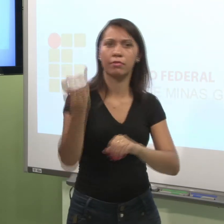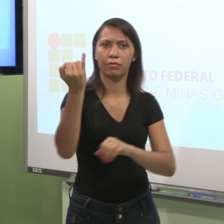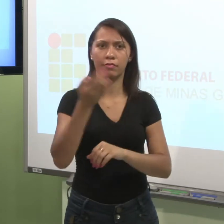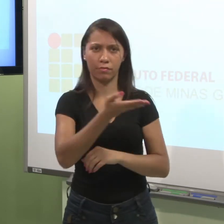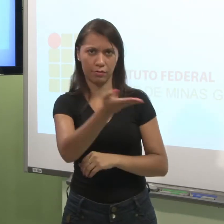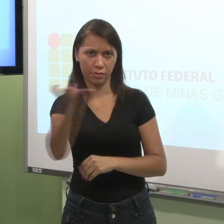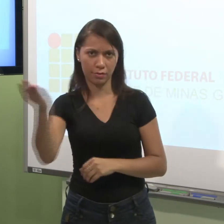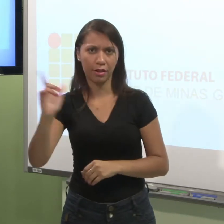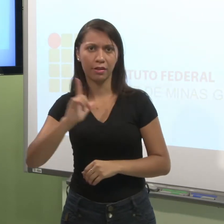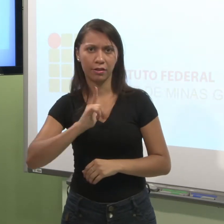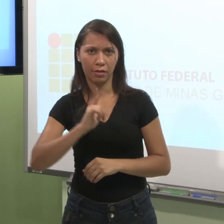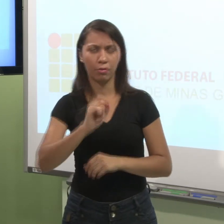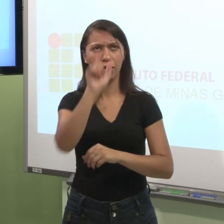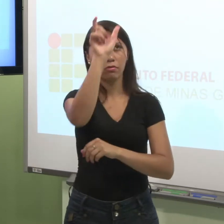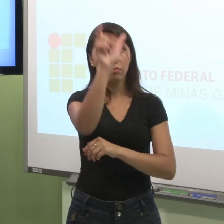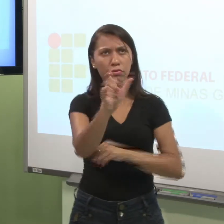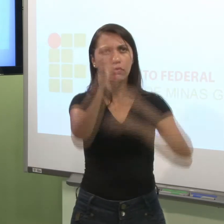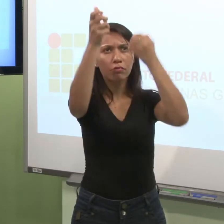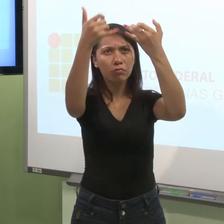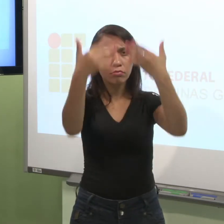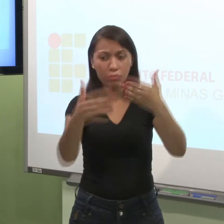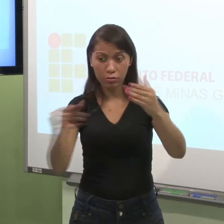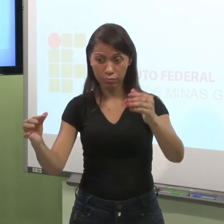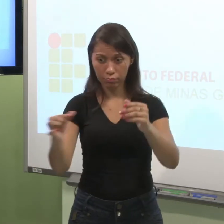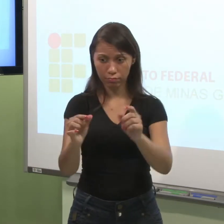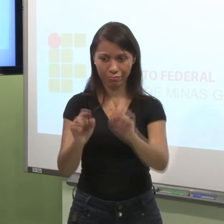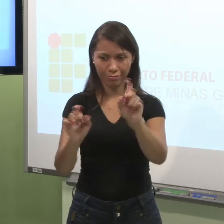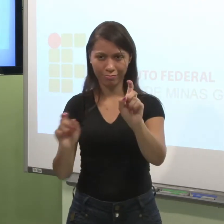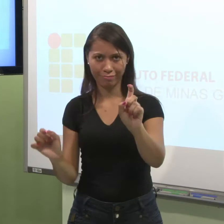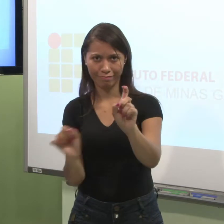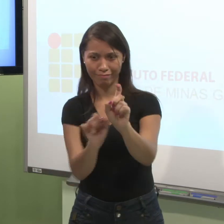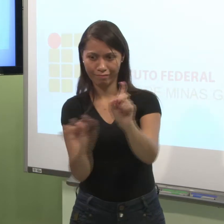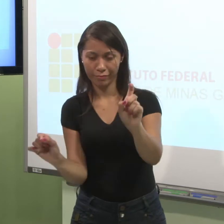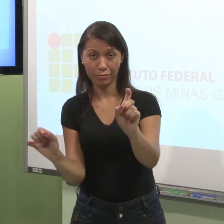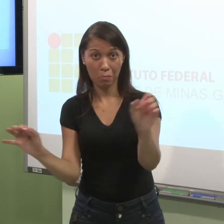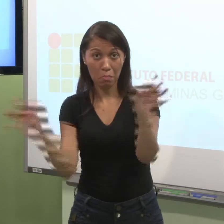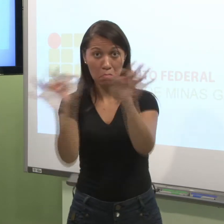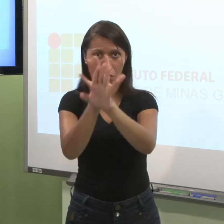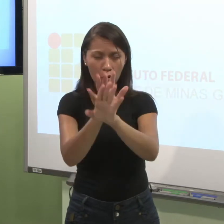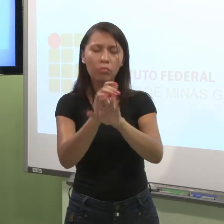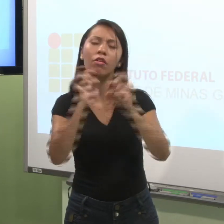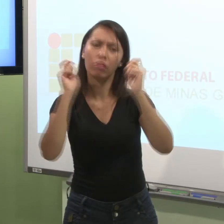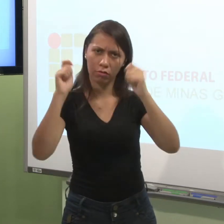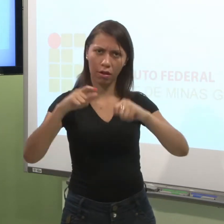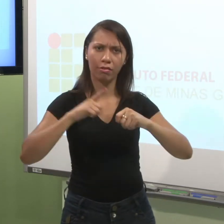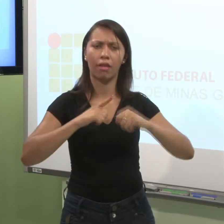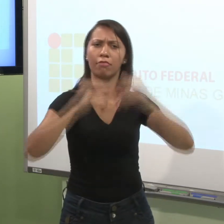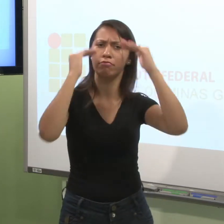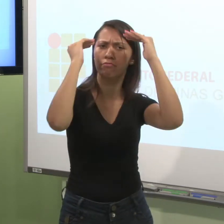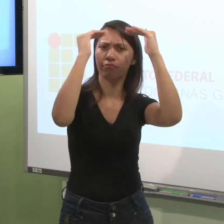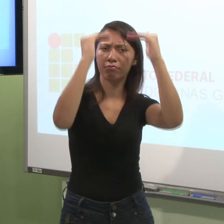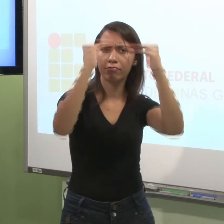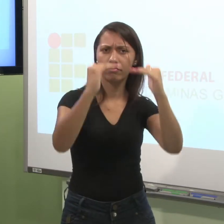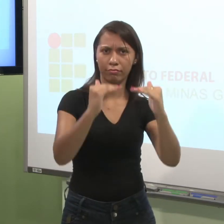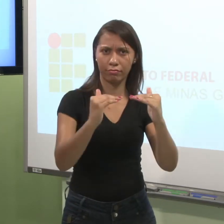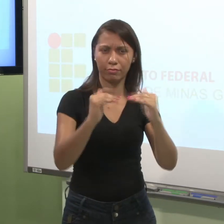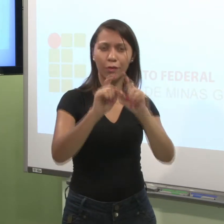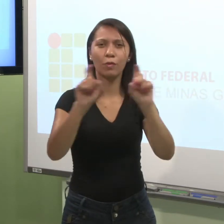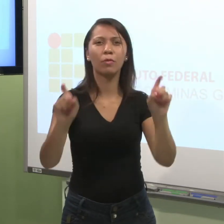a opção Imprimir no menu Arquivo da barra de menus. Com isso, vai surgir na tela do seu computador uma